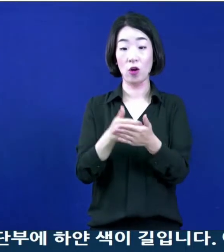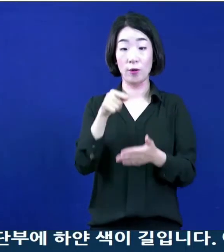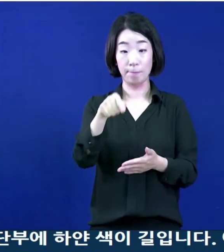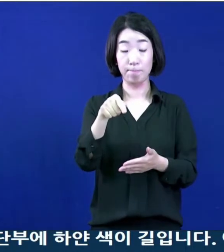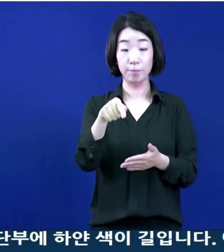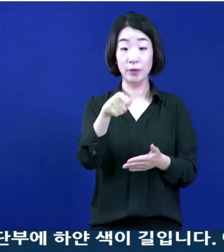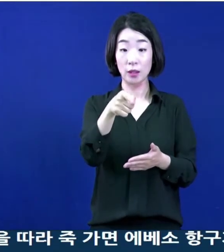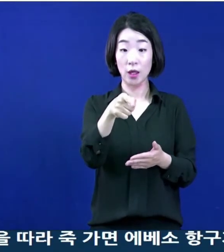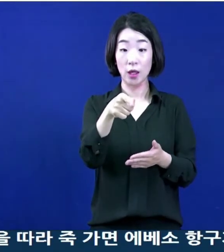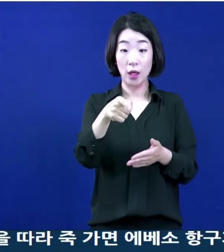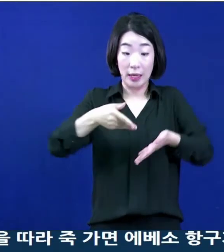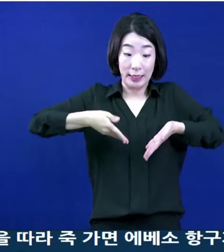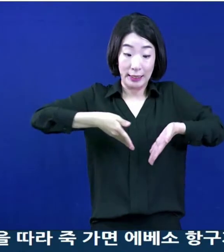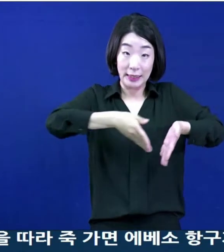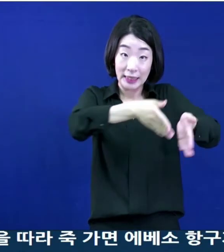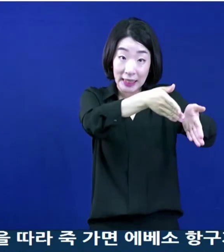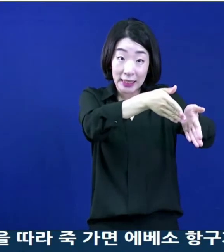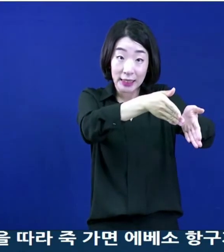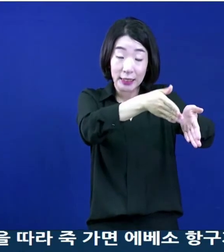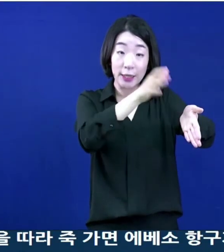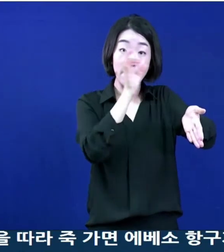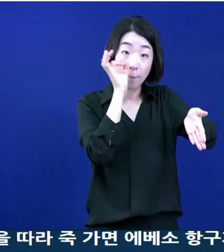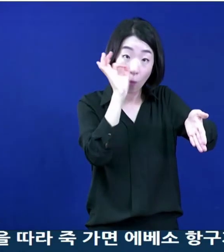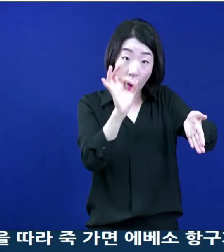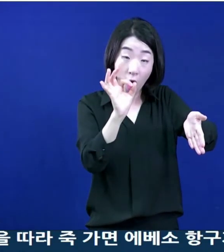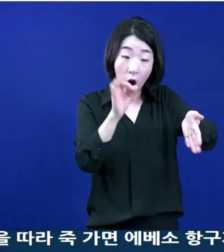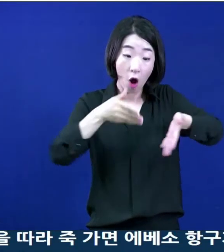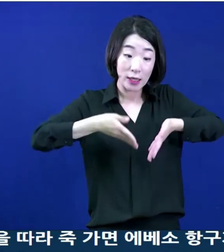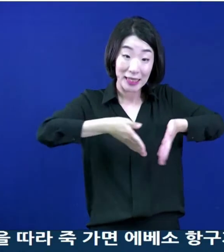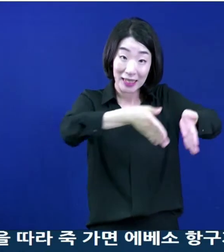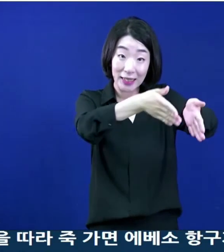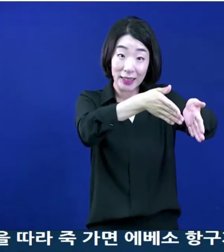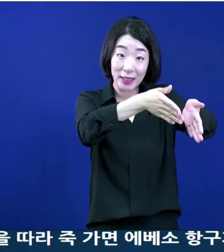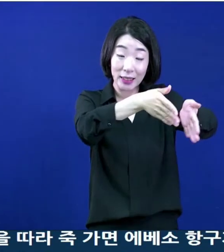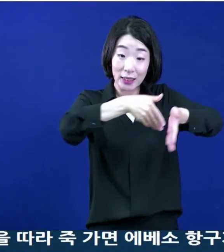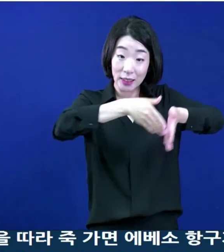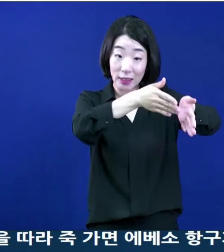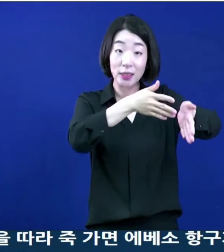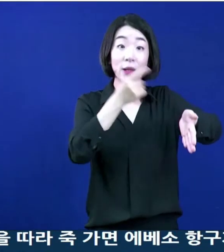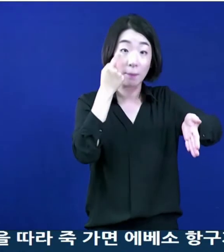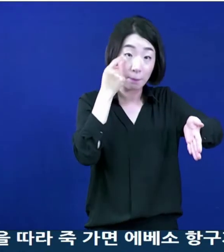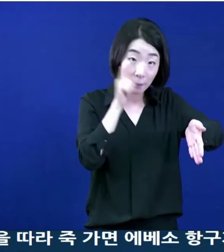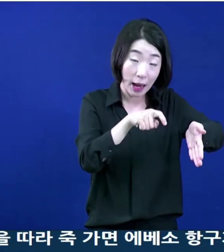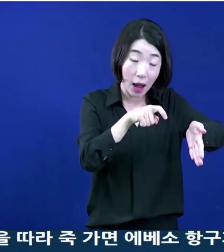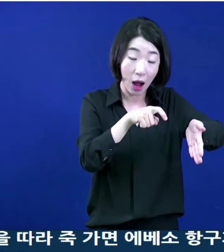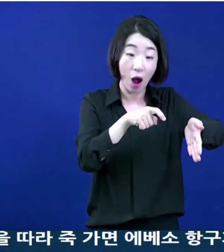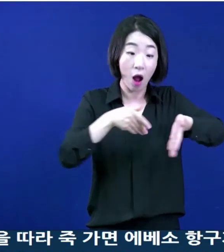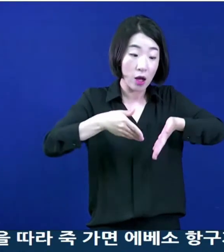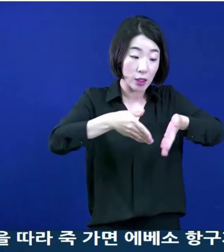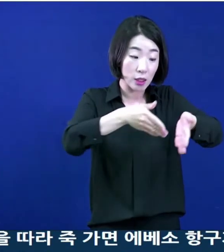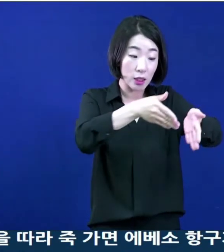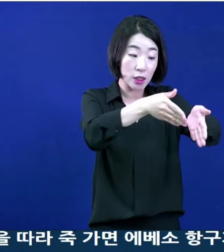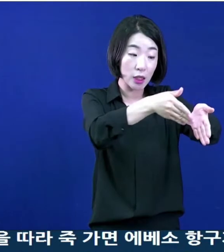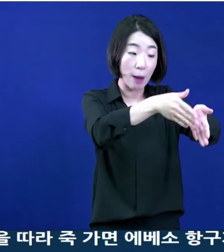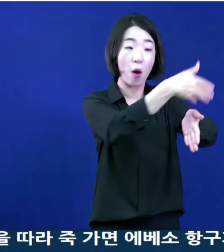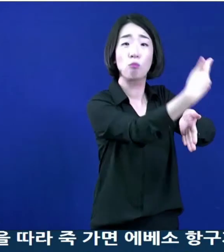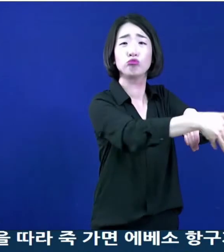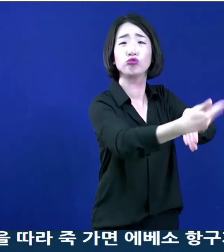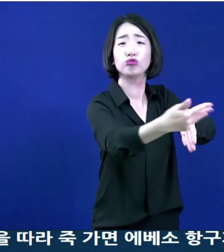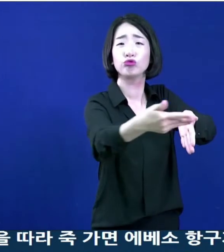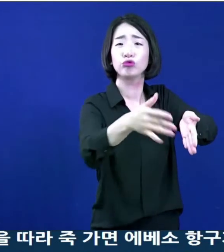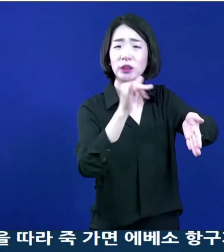길이 보이죠? 길이 좀 보이세요? 오른쪽 뒤쪽으로 길 보이죠? 그 다음에 길 쭉 따고 나면 뭐가 나와요? 물이 보이지